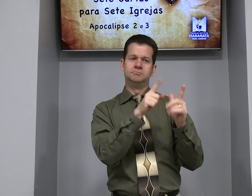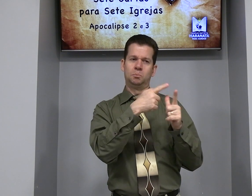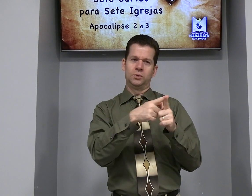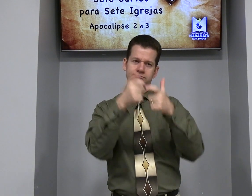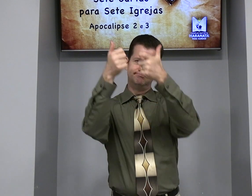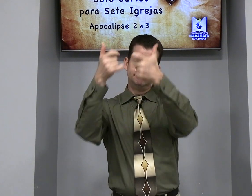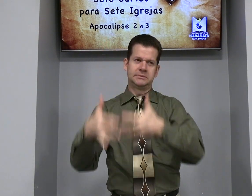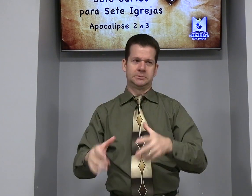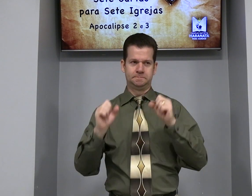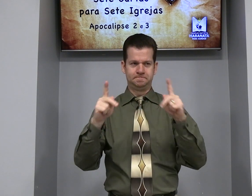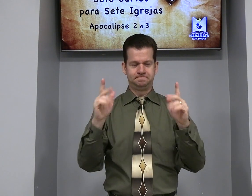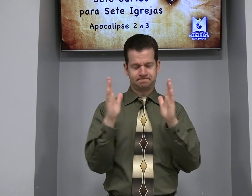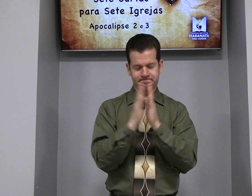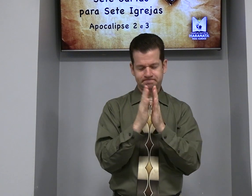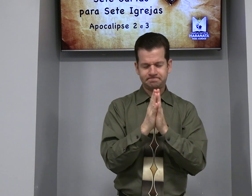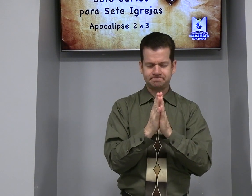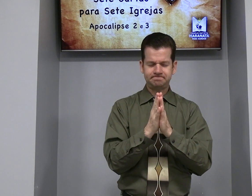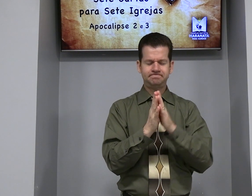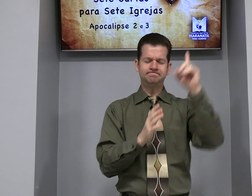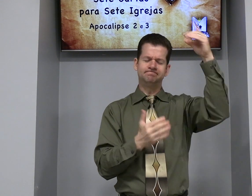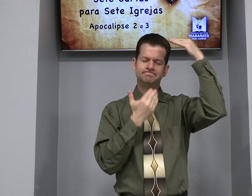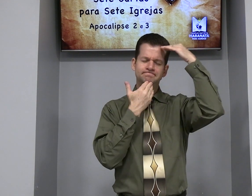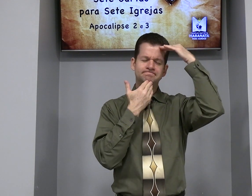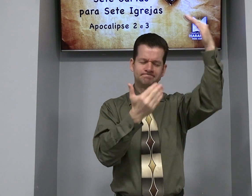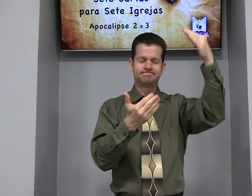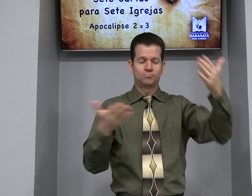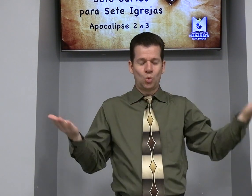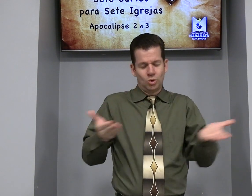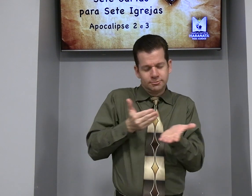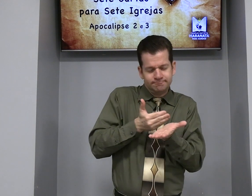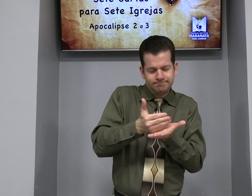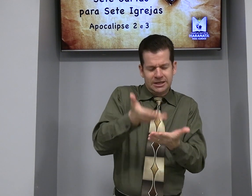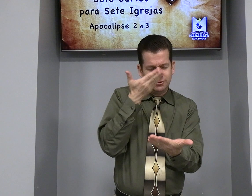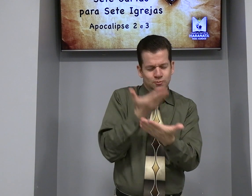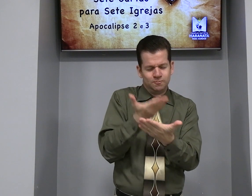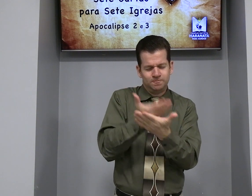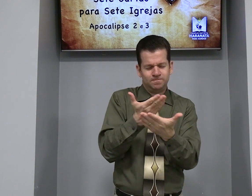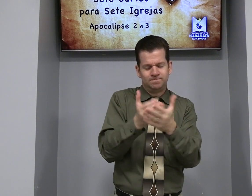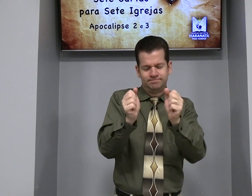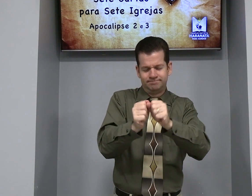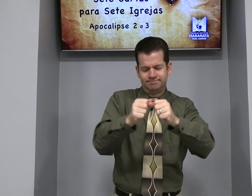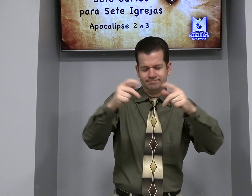Primeiro vamos orar e depois eu vou explicar. Ok, Senhor Deus, obrigado, começa a estudar o